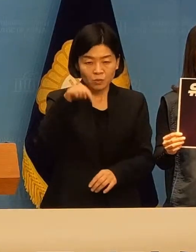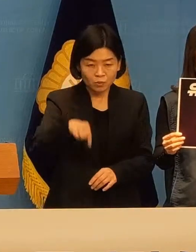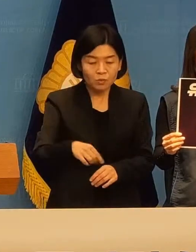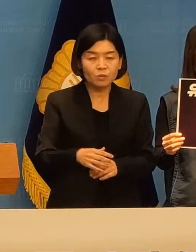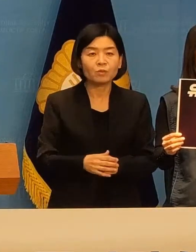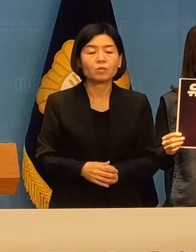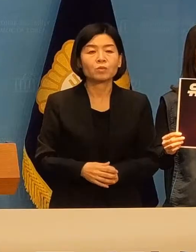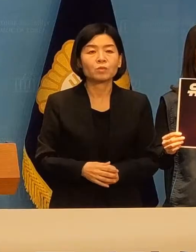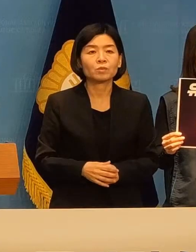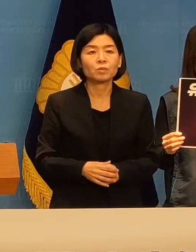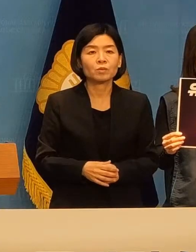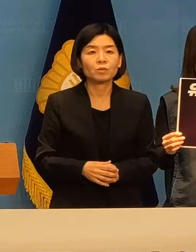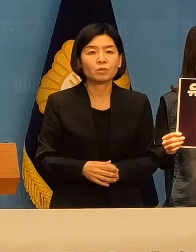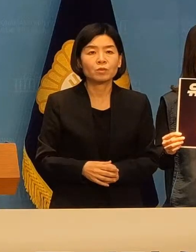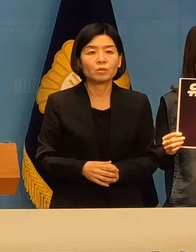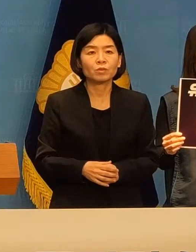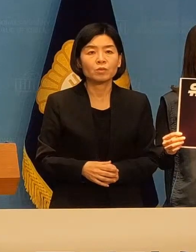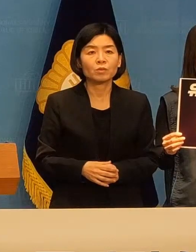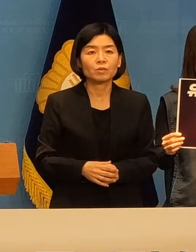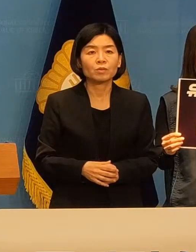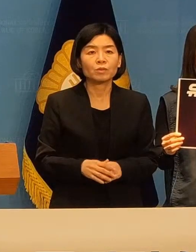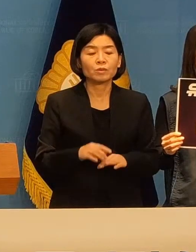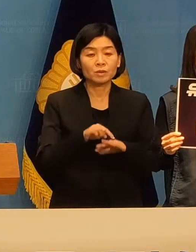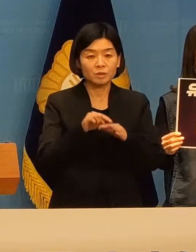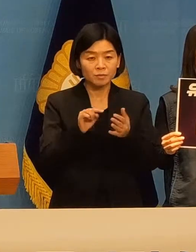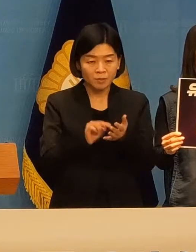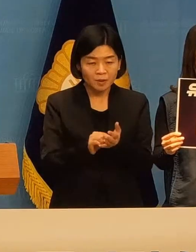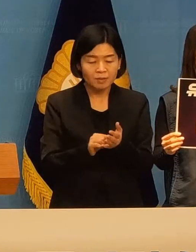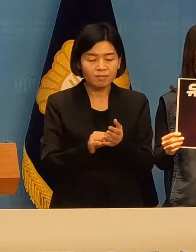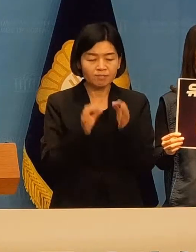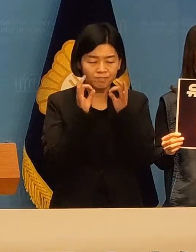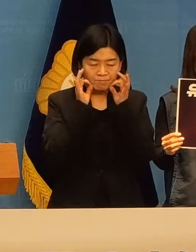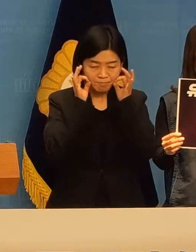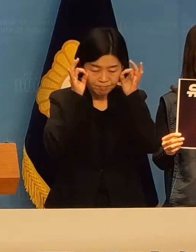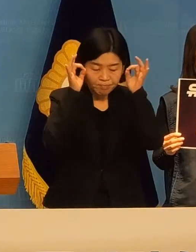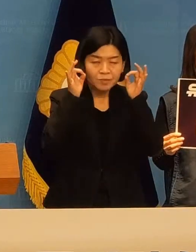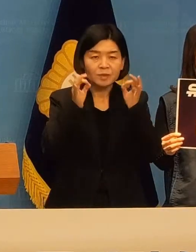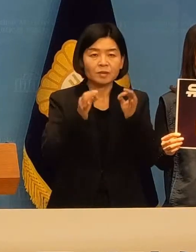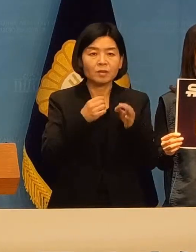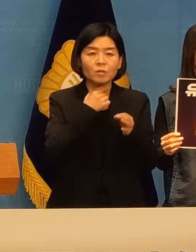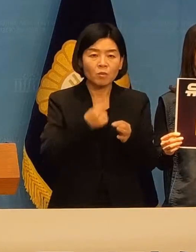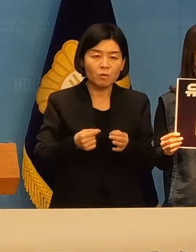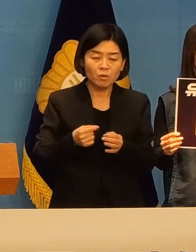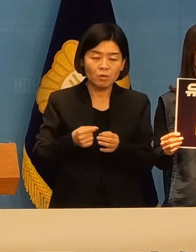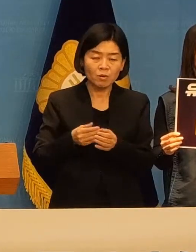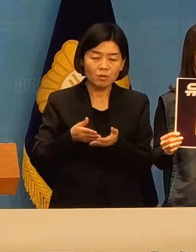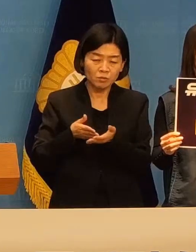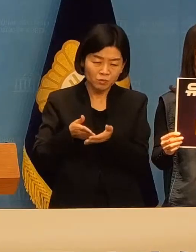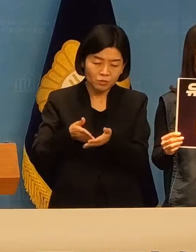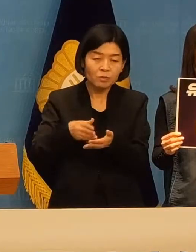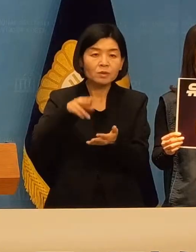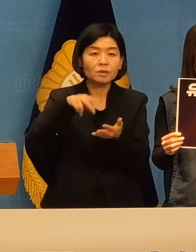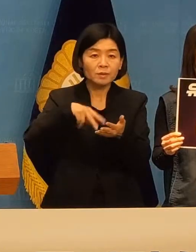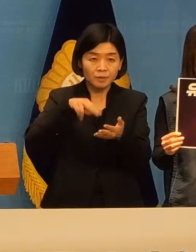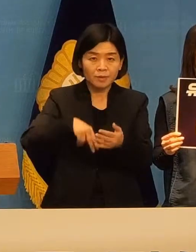지금부터 저희 절실함과 정당한 요구를 담은 기자회견문을 낭독해드리겠습니다.